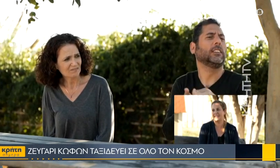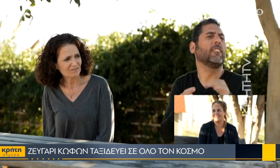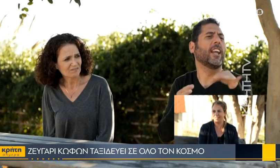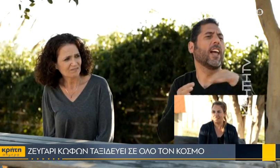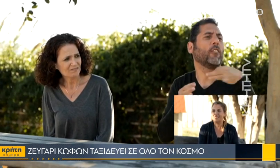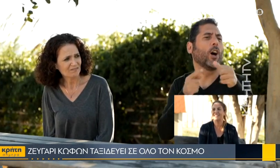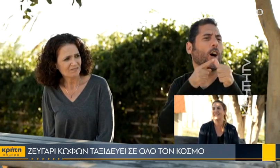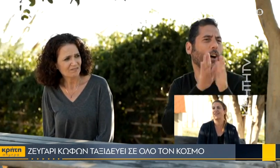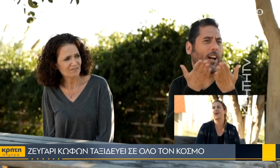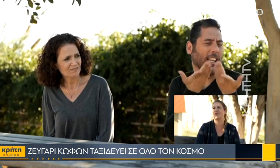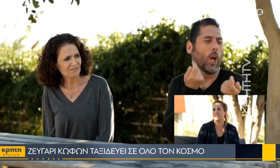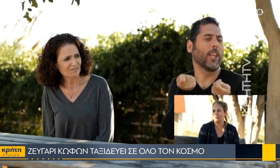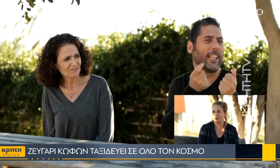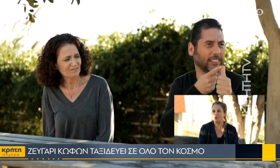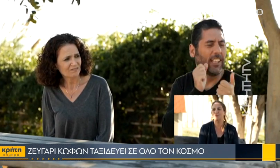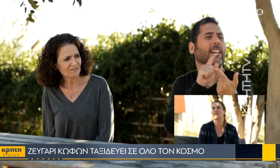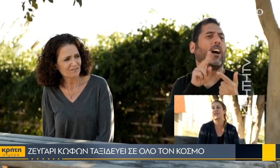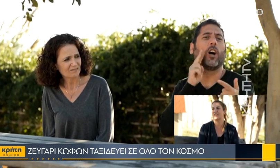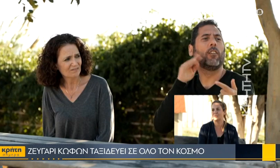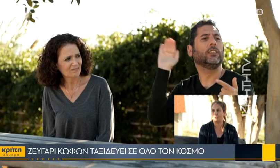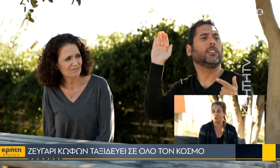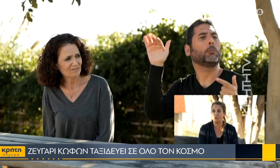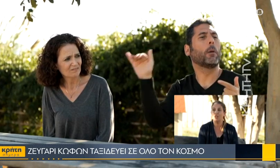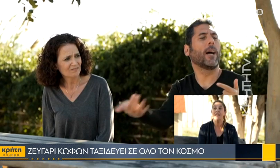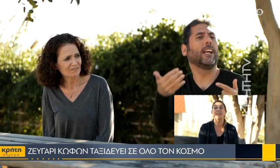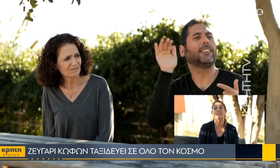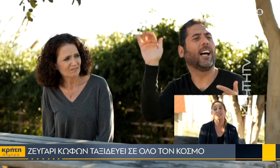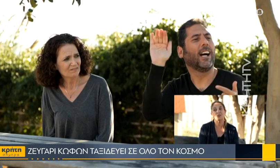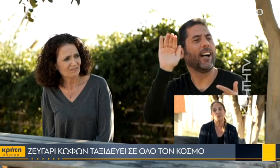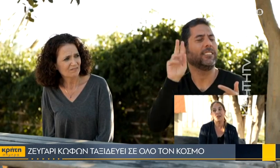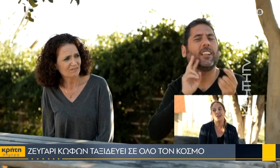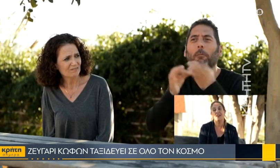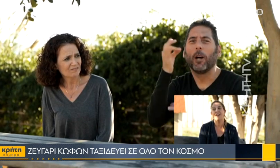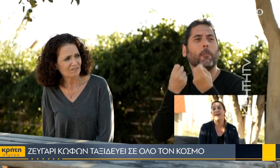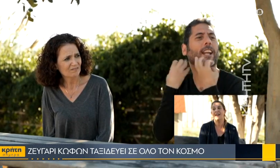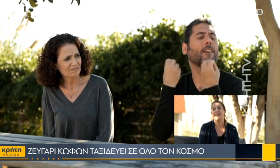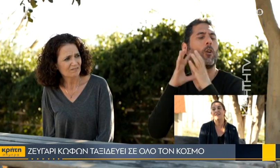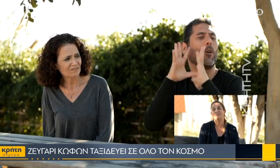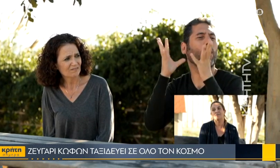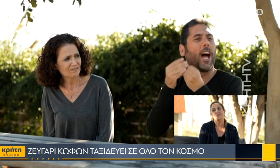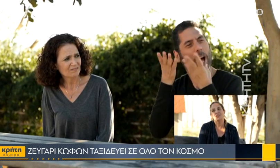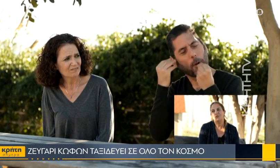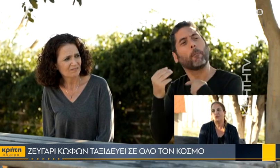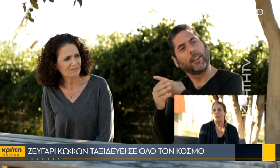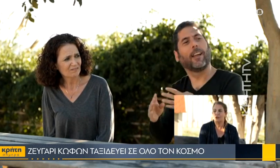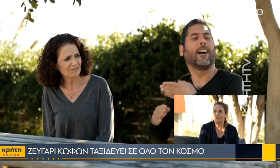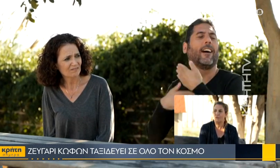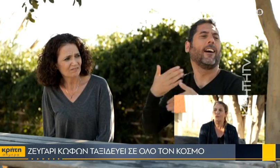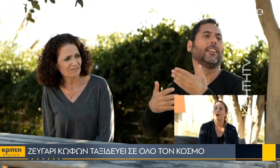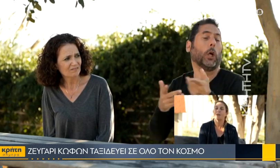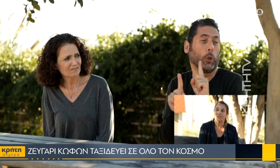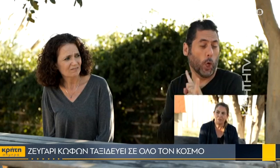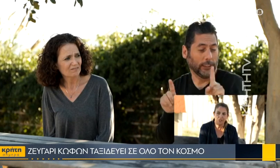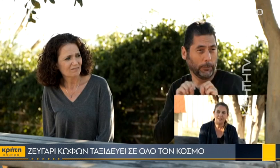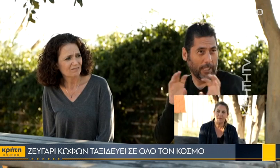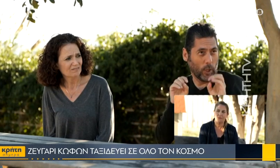πολύ μεγαλύτερες διαδικασίες, να αγοράσει οδηγούς, να διαβάσει οδηγούς, να ζητήσουμε τις γνώμες άλλων ανθρώπων